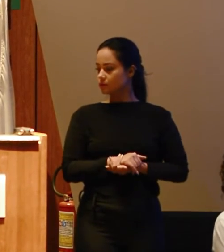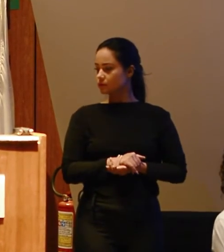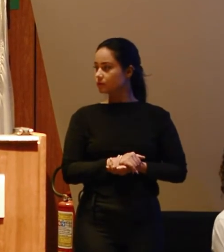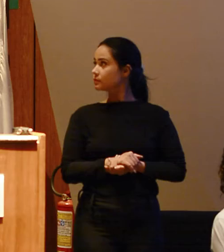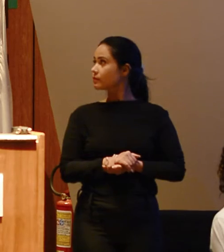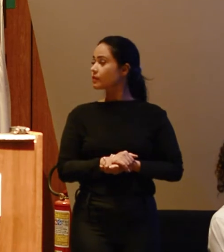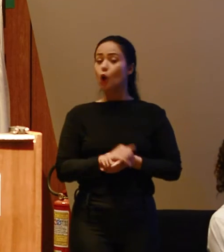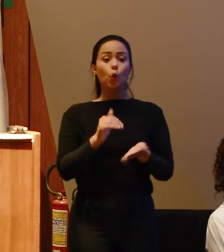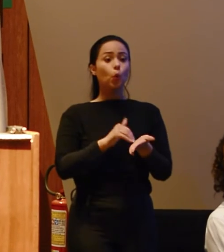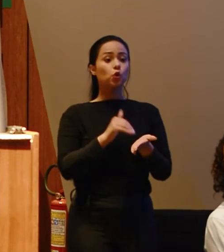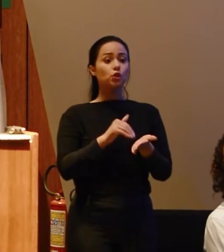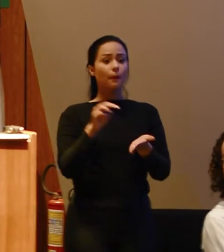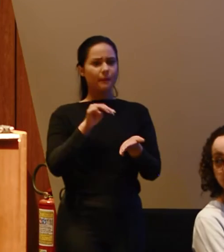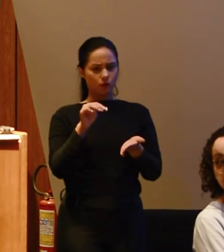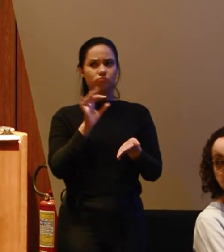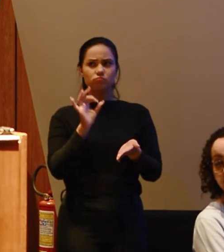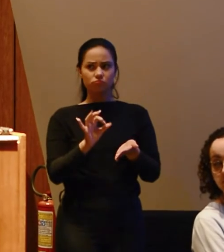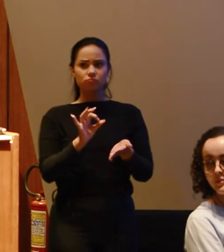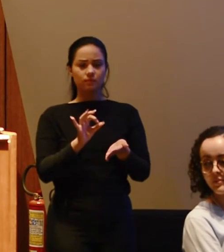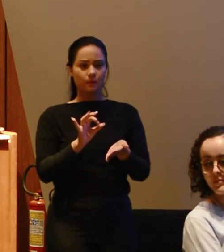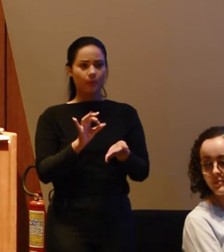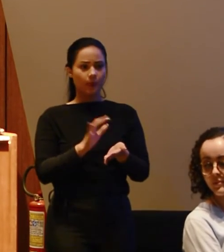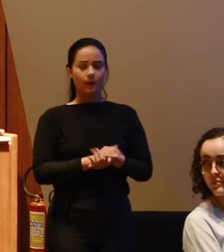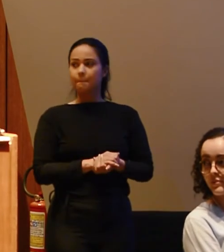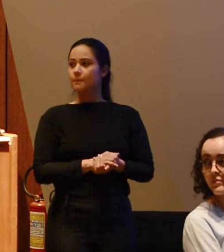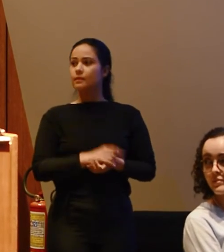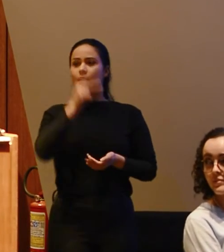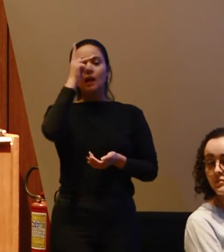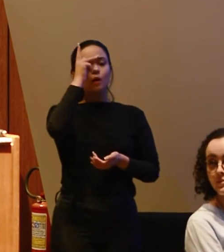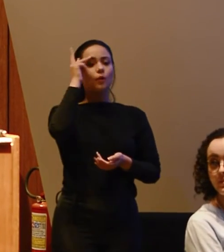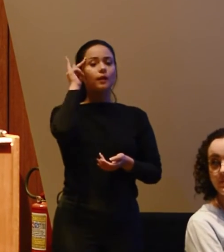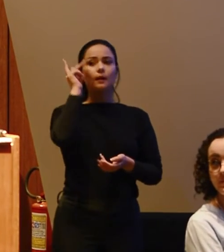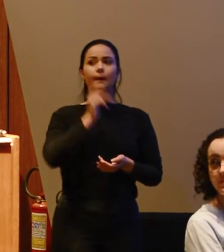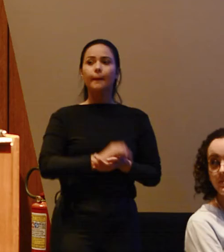A gente está nos últimos minutinhos, né? Se alguém